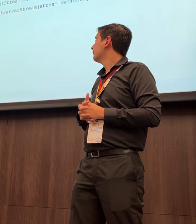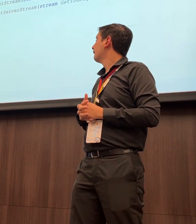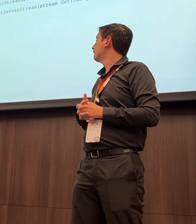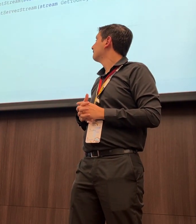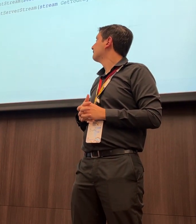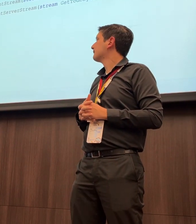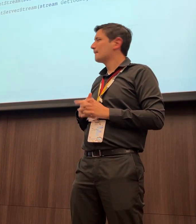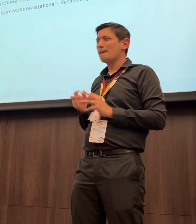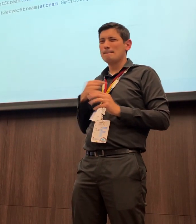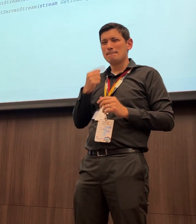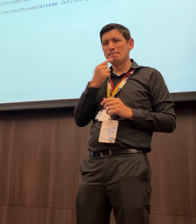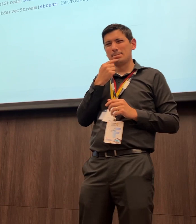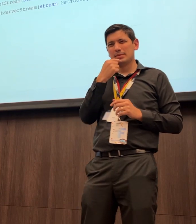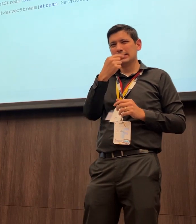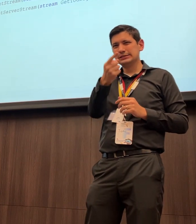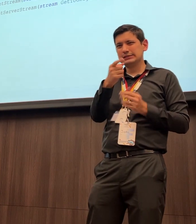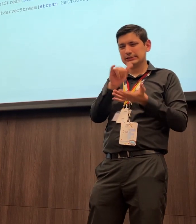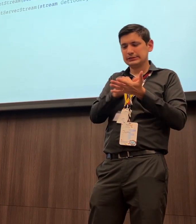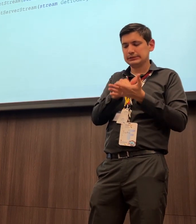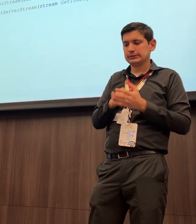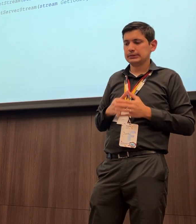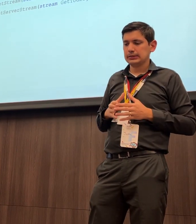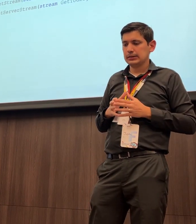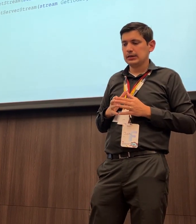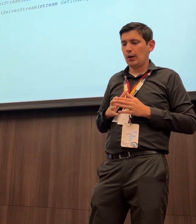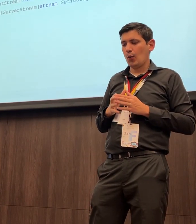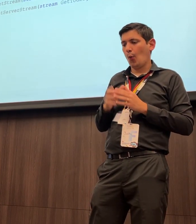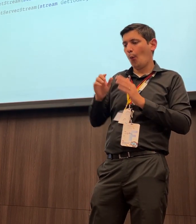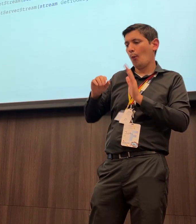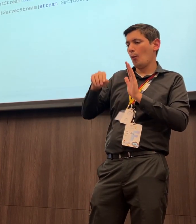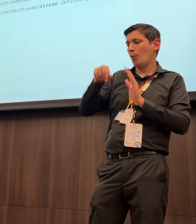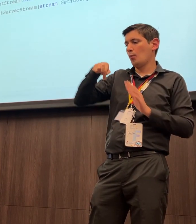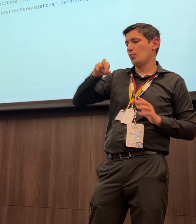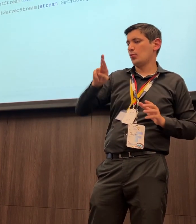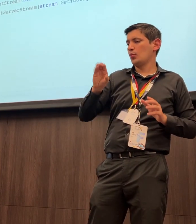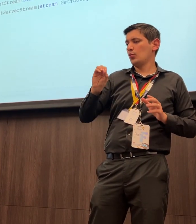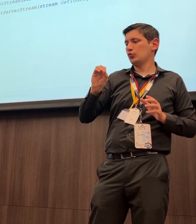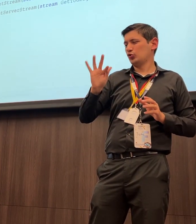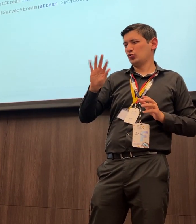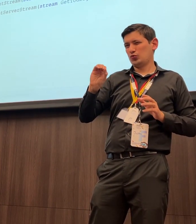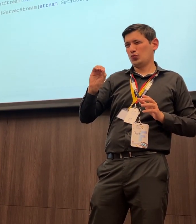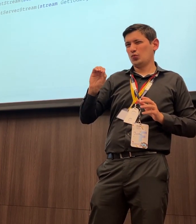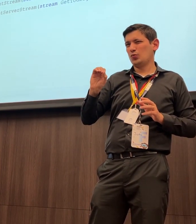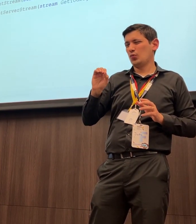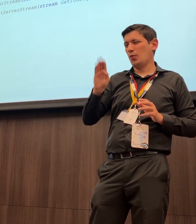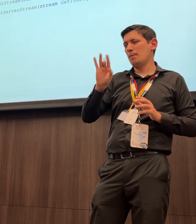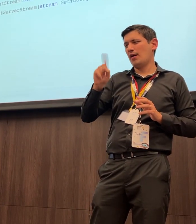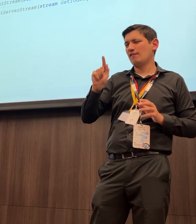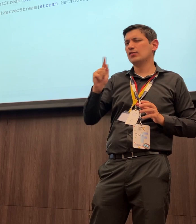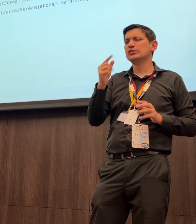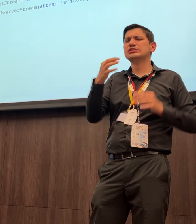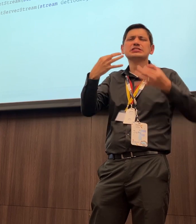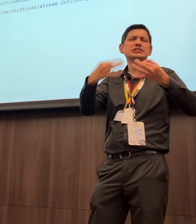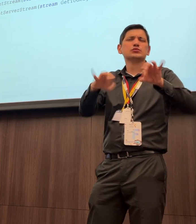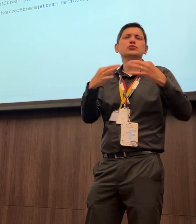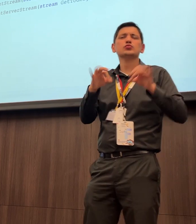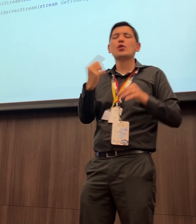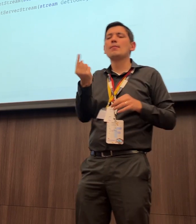Y bueno, como les decía, esto en la notación de Protobuf es bastante sencillo, porque simplemente tenemos que preocuparnos por